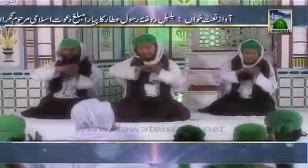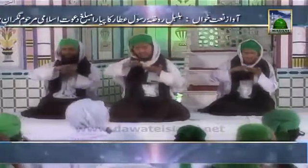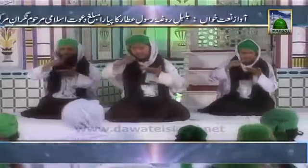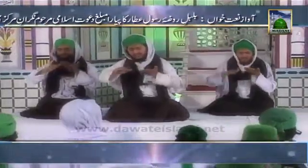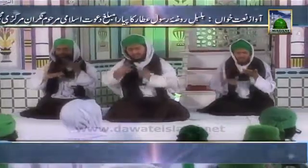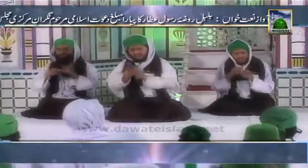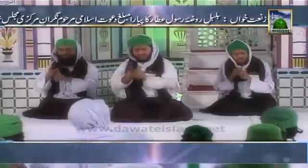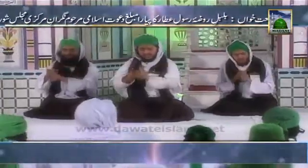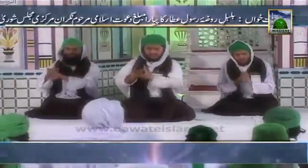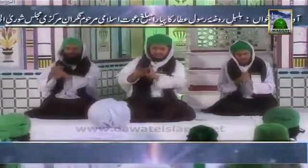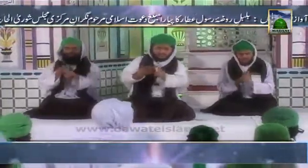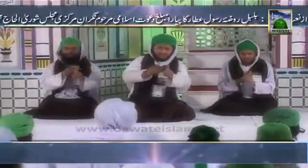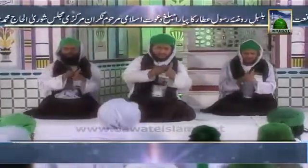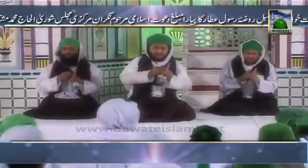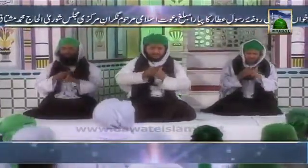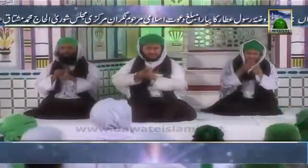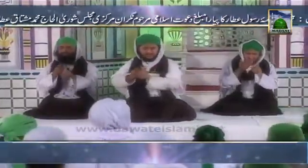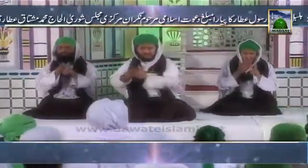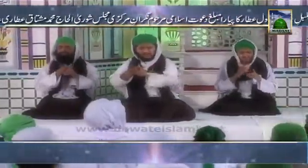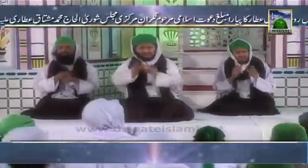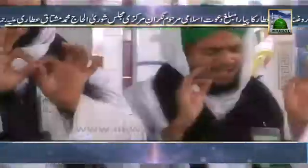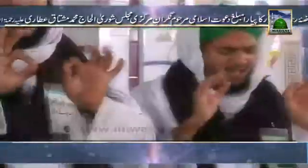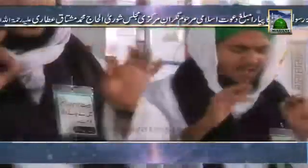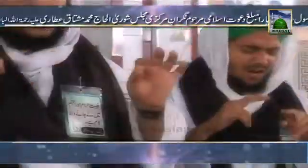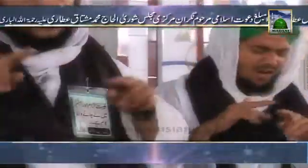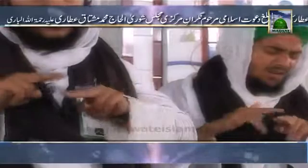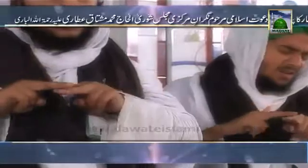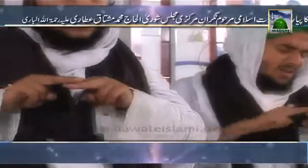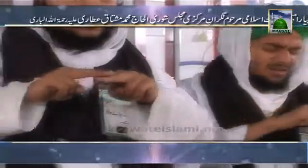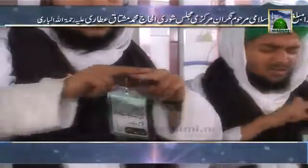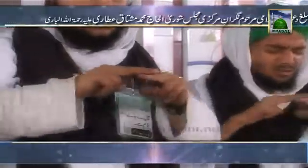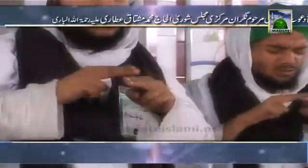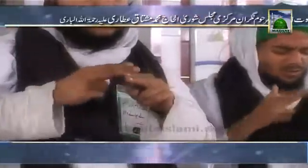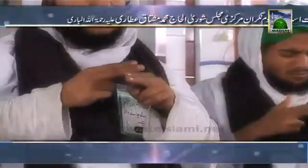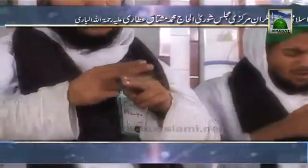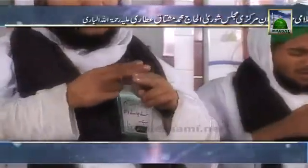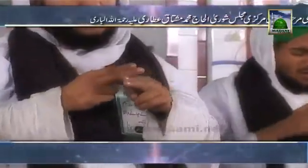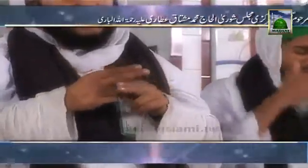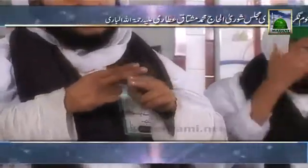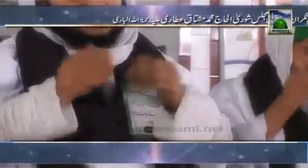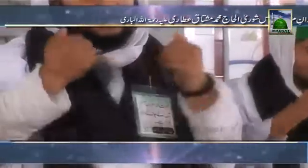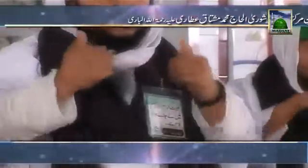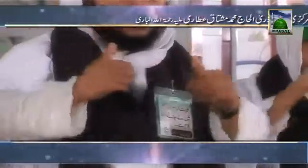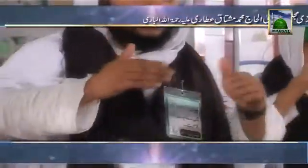دیکھ حسین نے دین کی خاطر سارا گھر